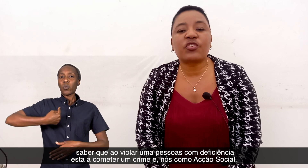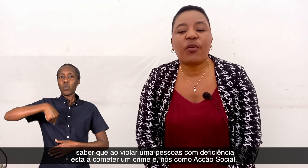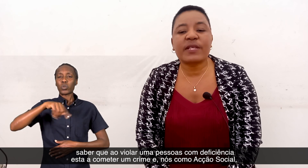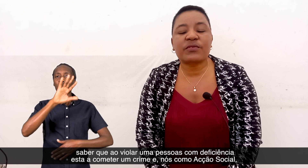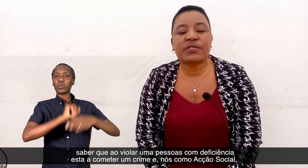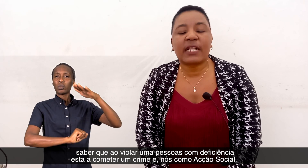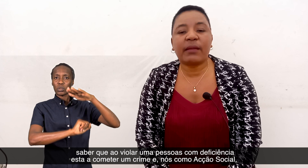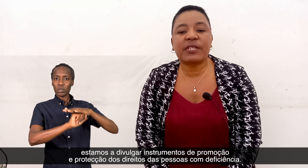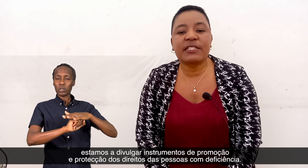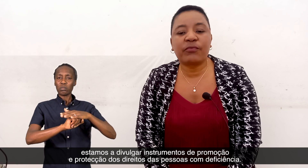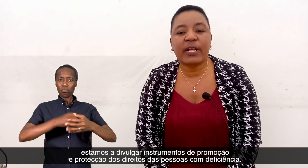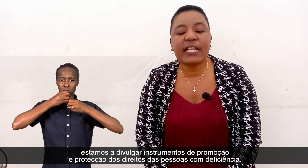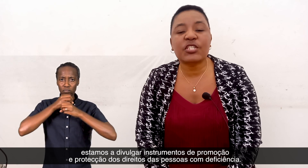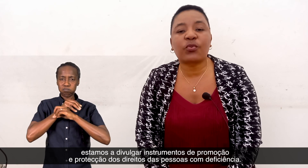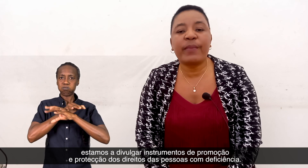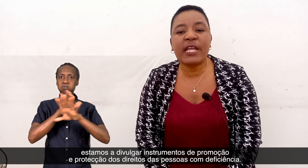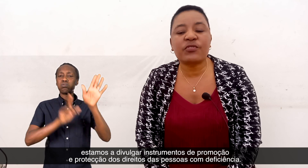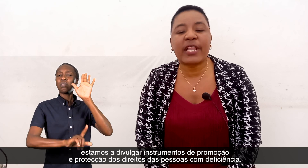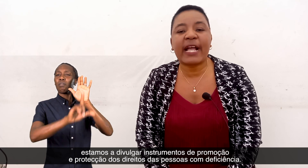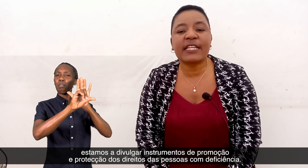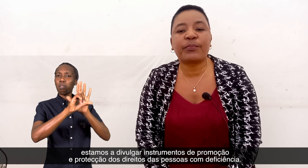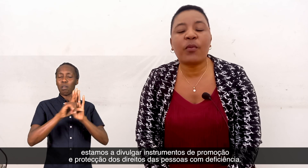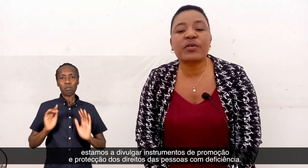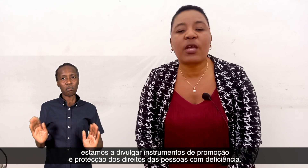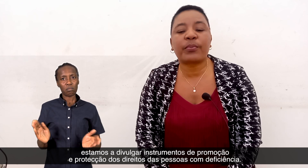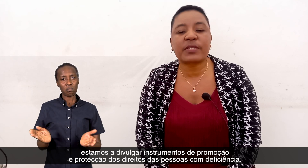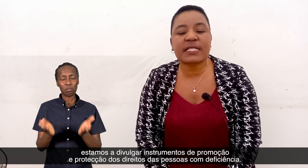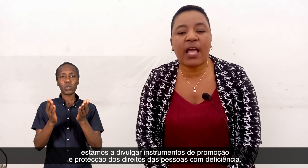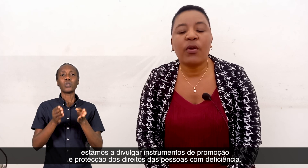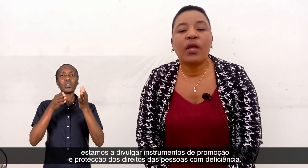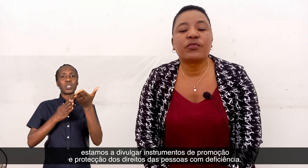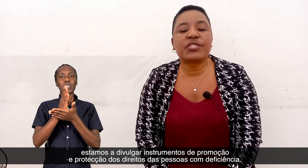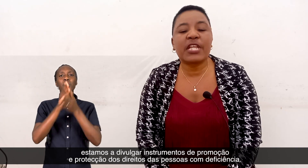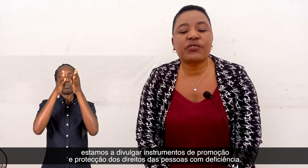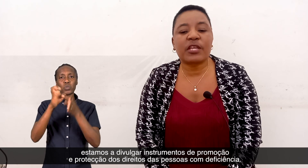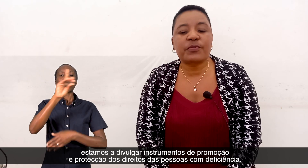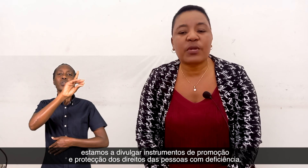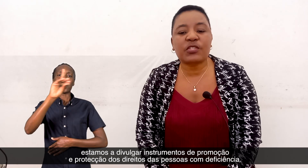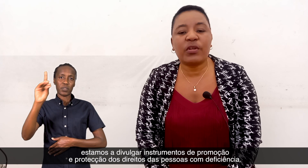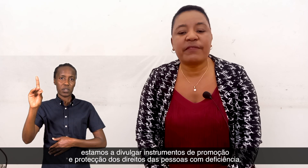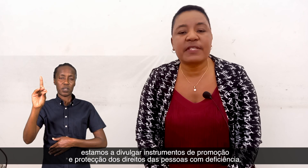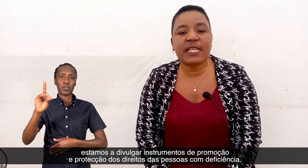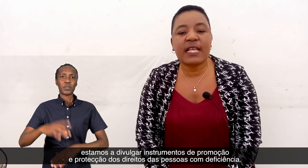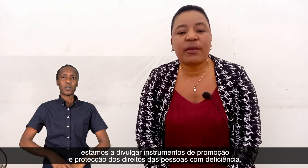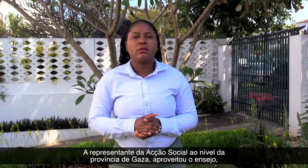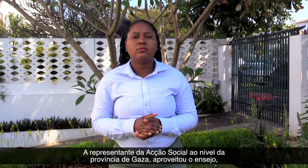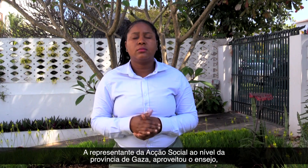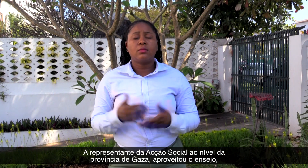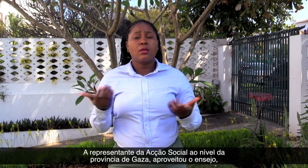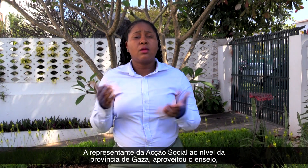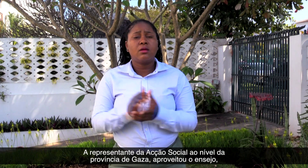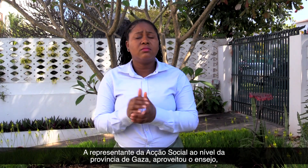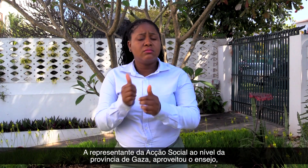Então, nós, como ação social, estamos a divulgar instrumentos legais de promoção e proteção dos direitos das pessoas com deficiência.